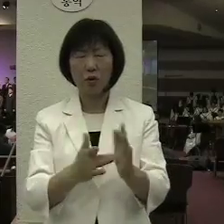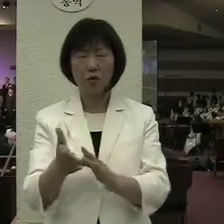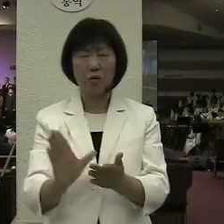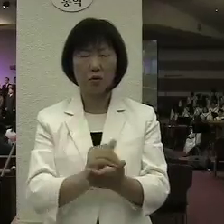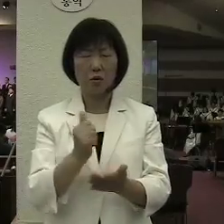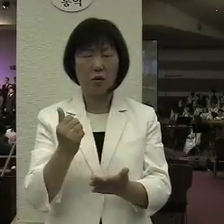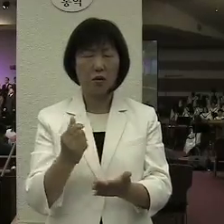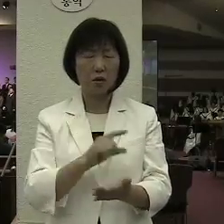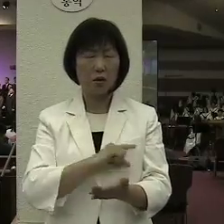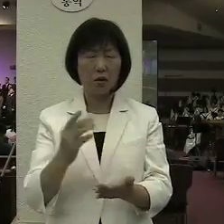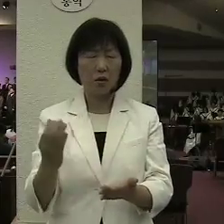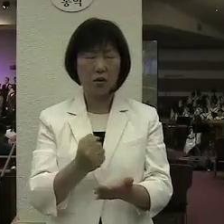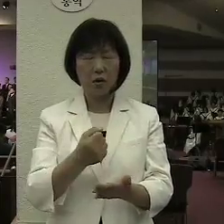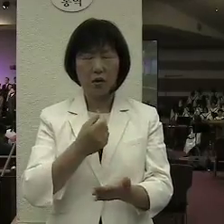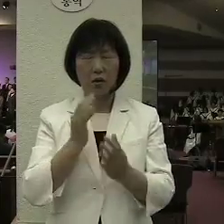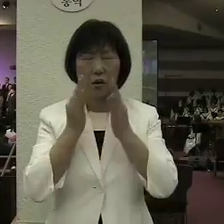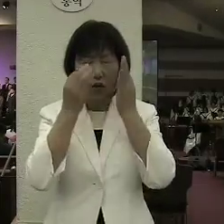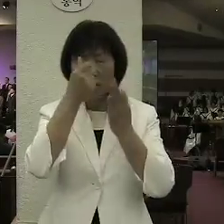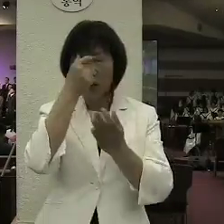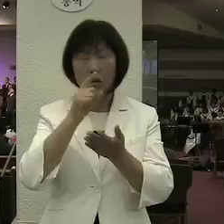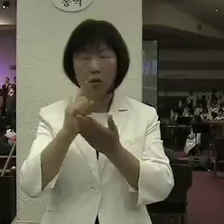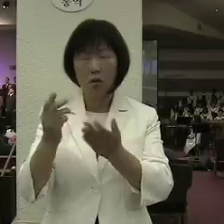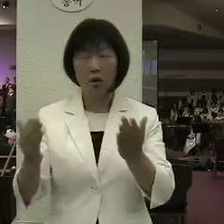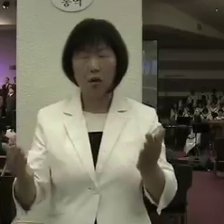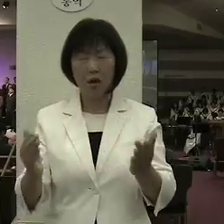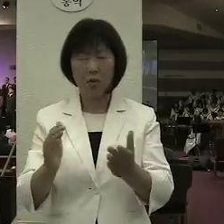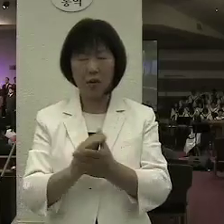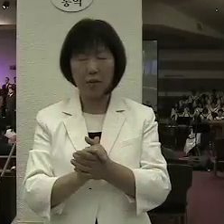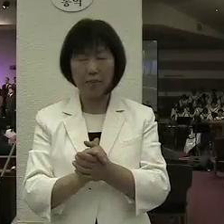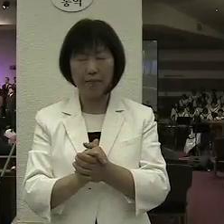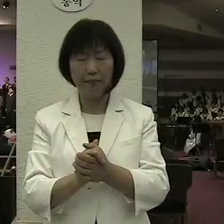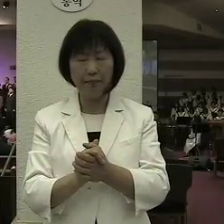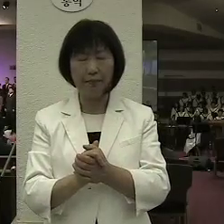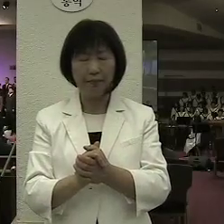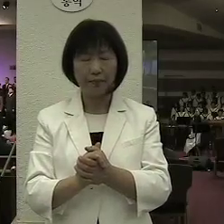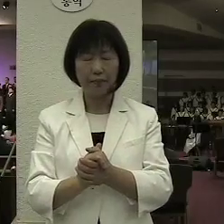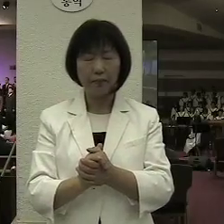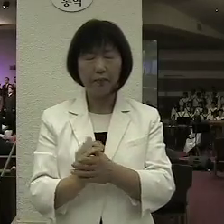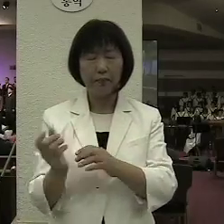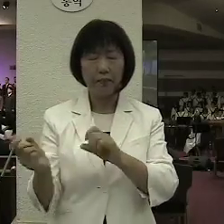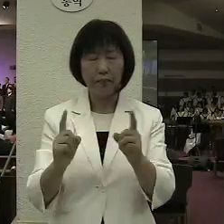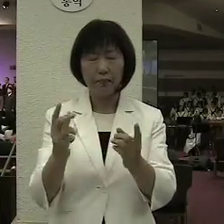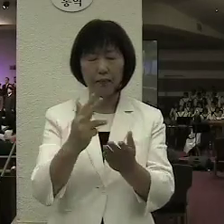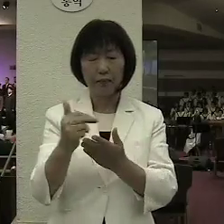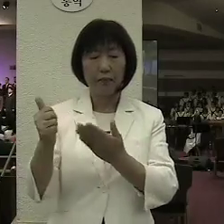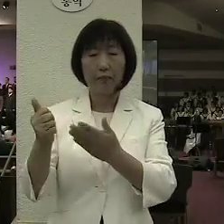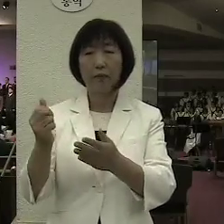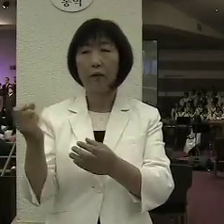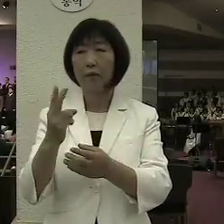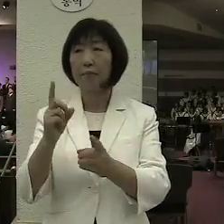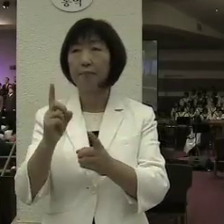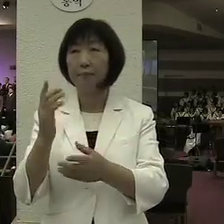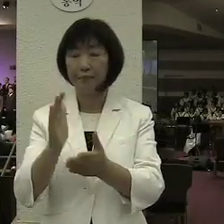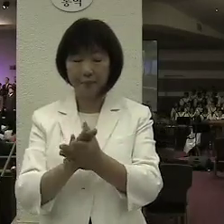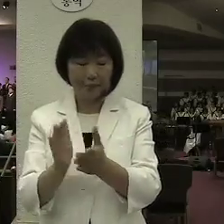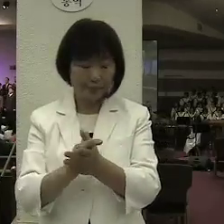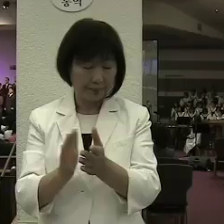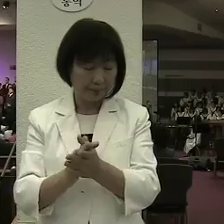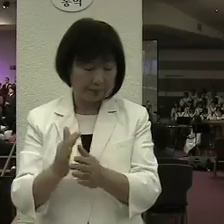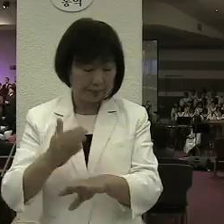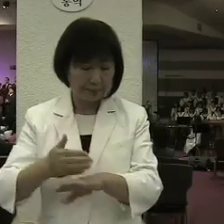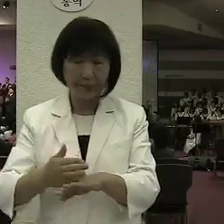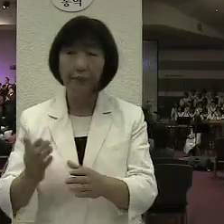주님을 경배할 수 있음을 감사드려 여기 모인 모든 주의 백성들 그 부활의 능력과